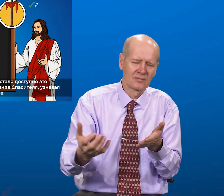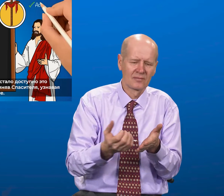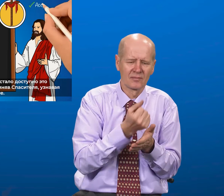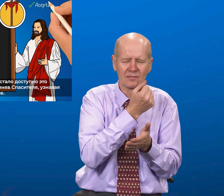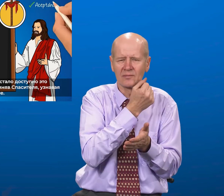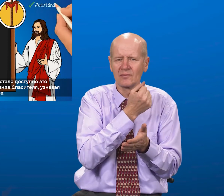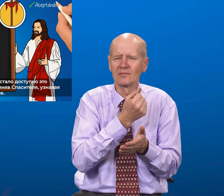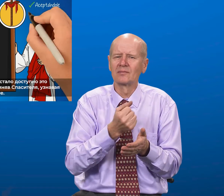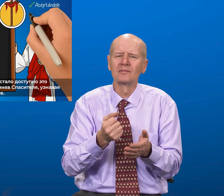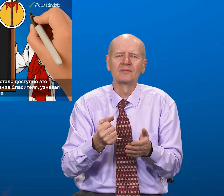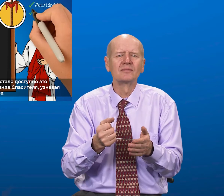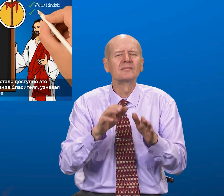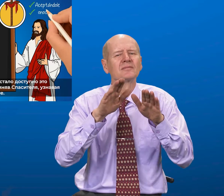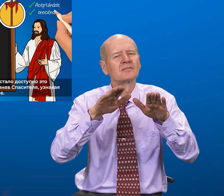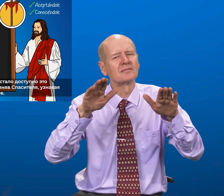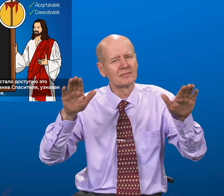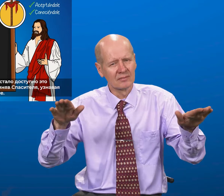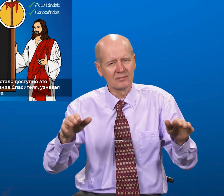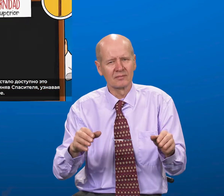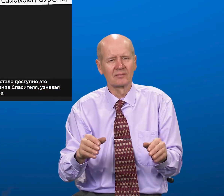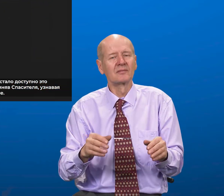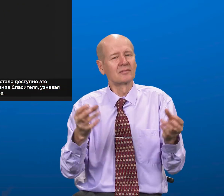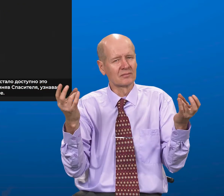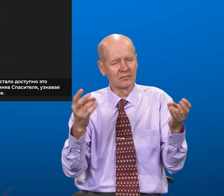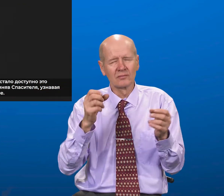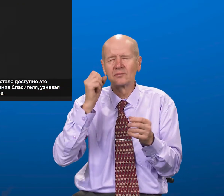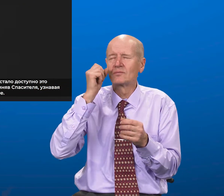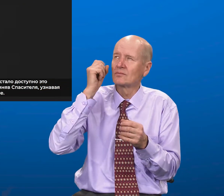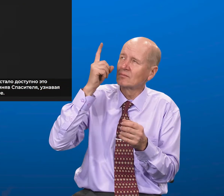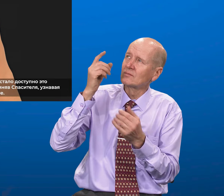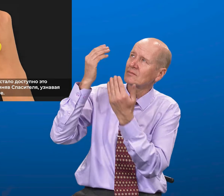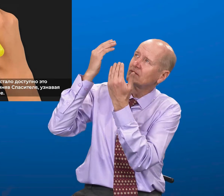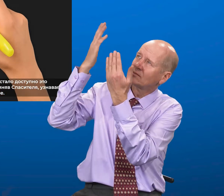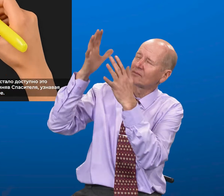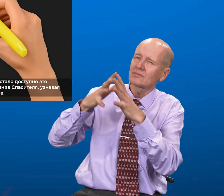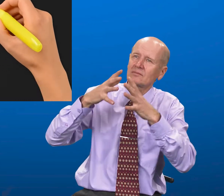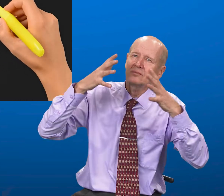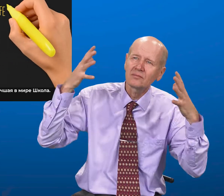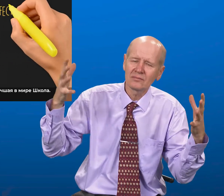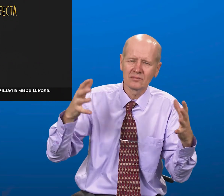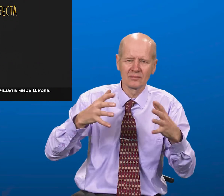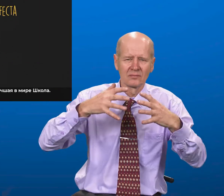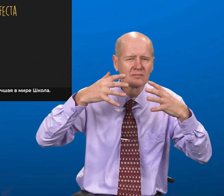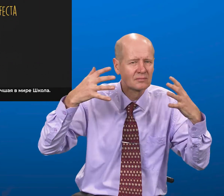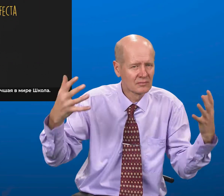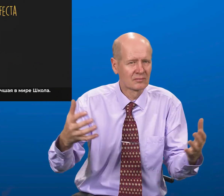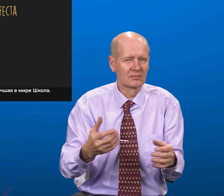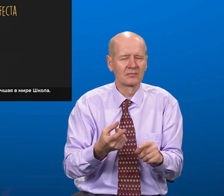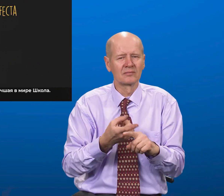можем получить его, приняв Спасителя, узнавая его все больше и больше. Это